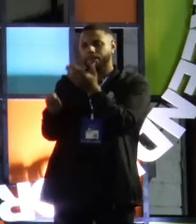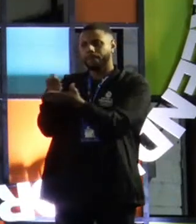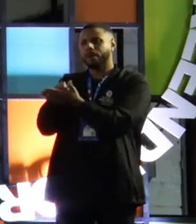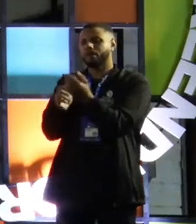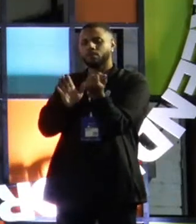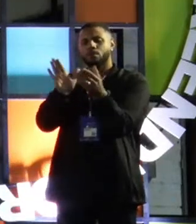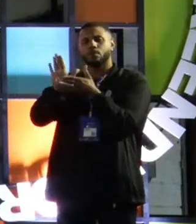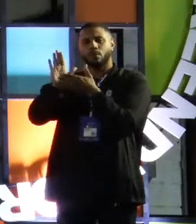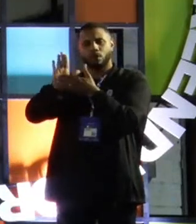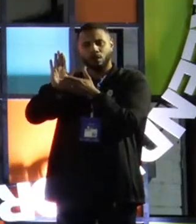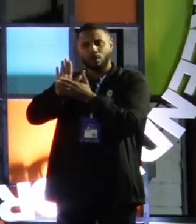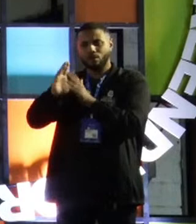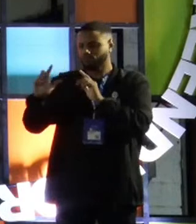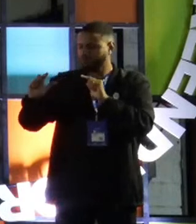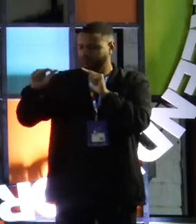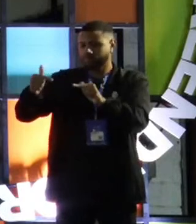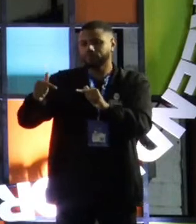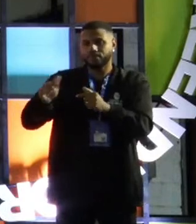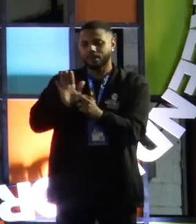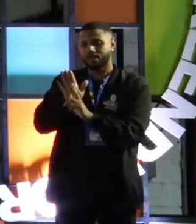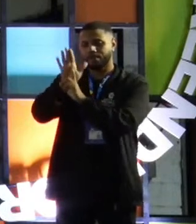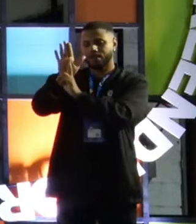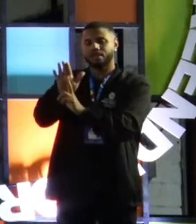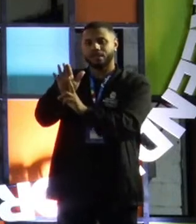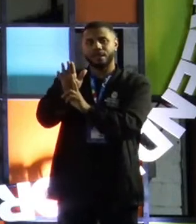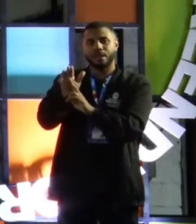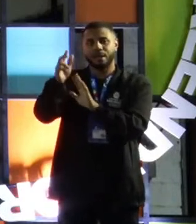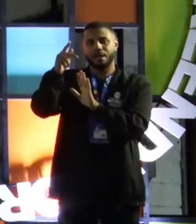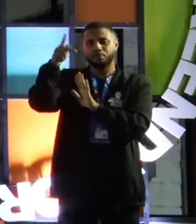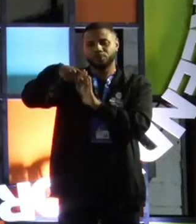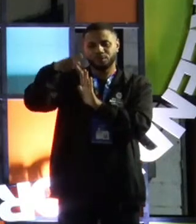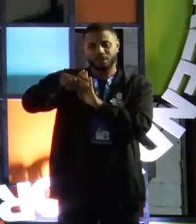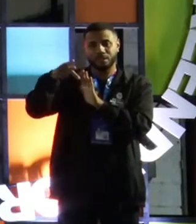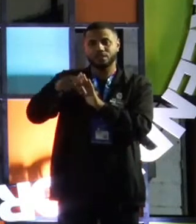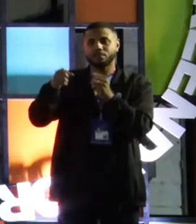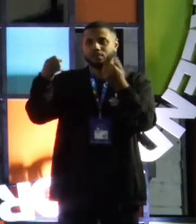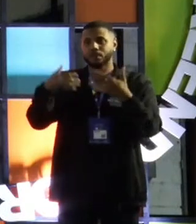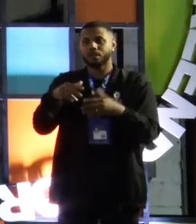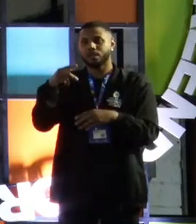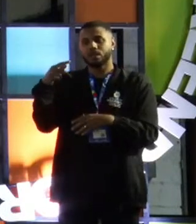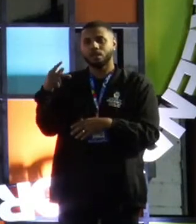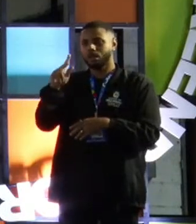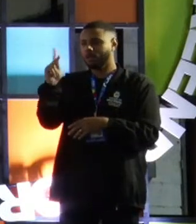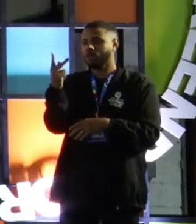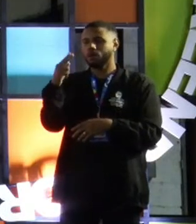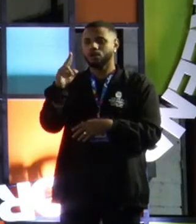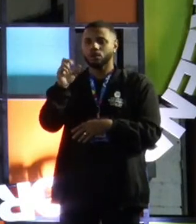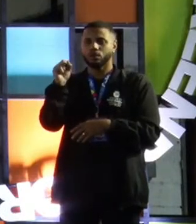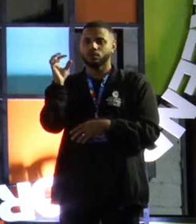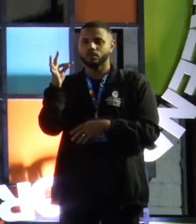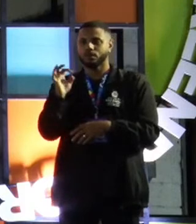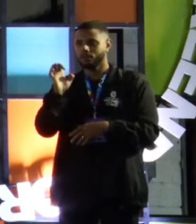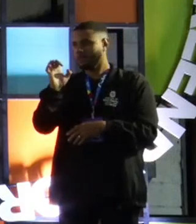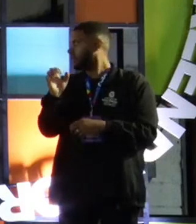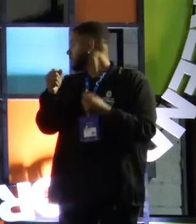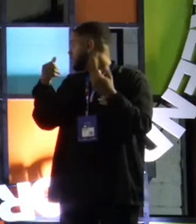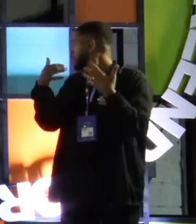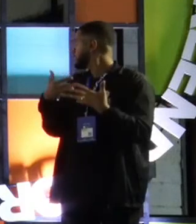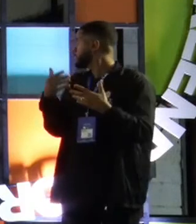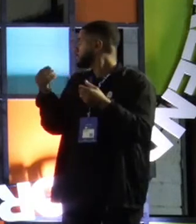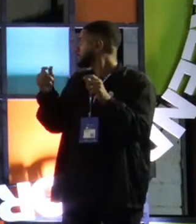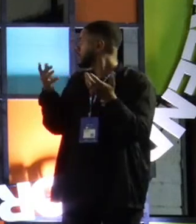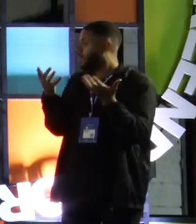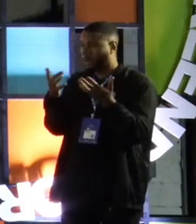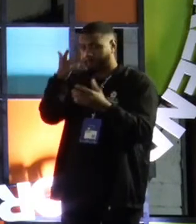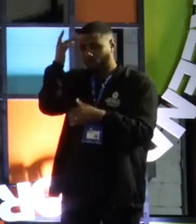proposta de ação para você conseguir apresentar um projeto. A gente ali na Husky, A gente gostaria muito que chegasse muitos gamers